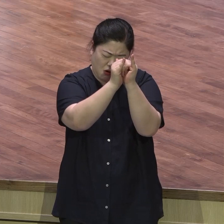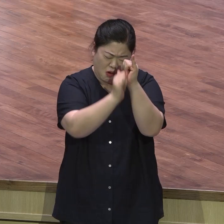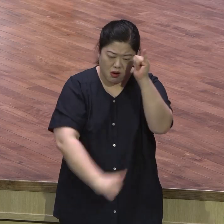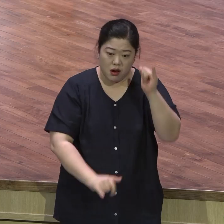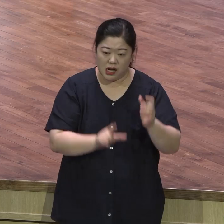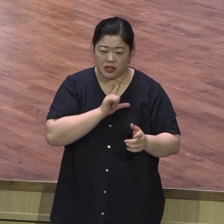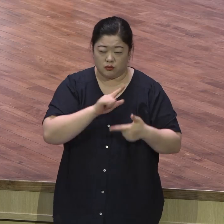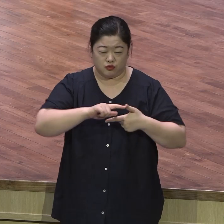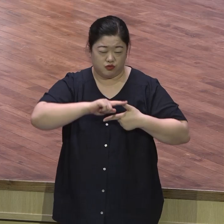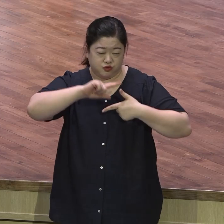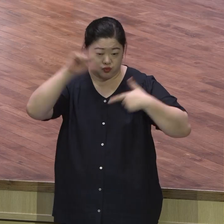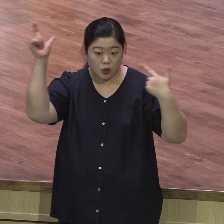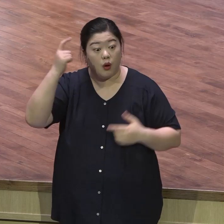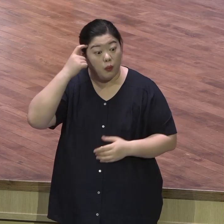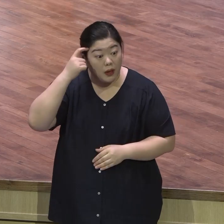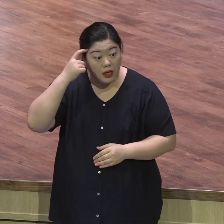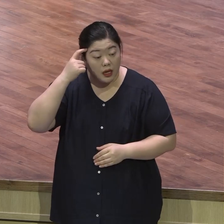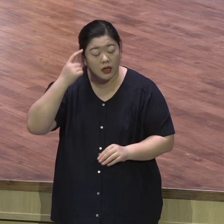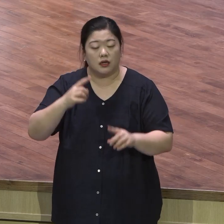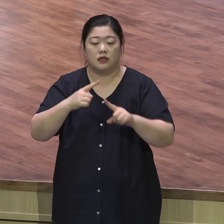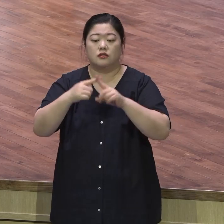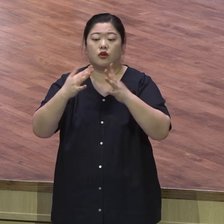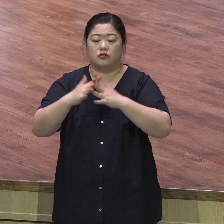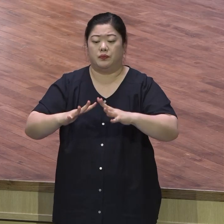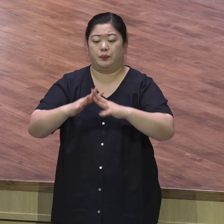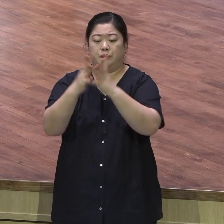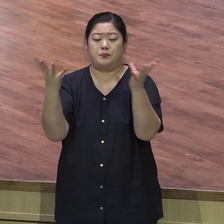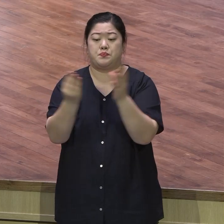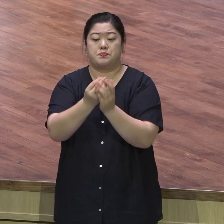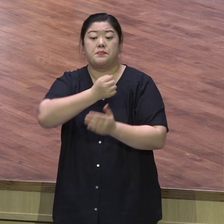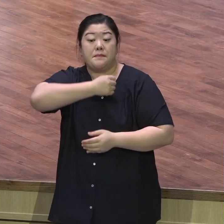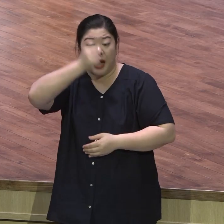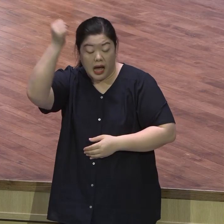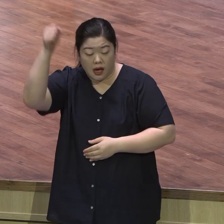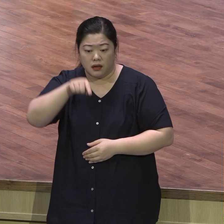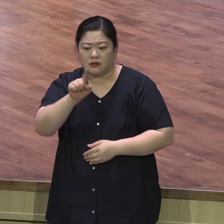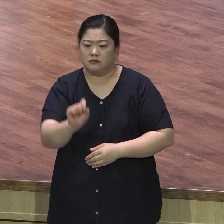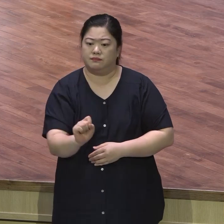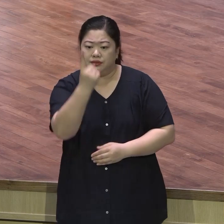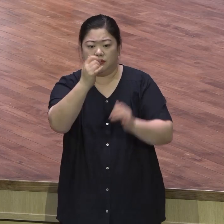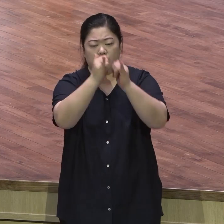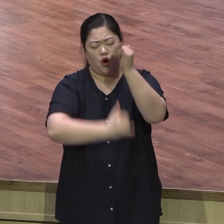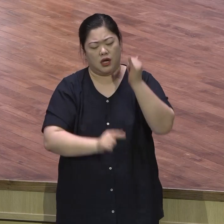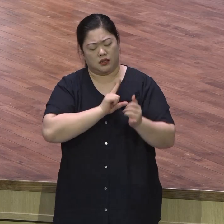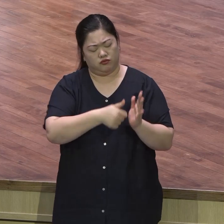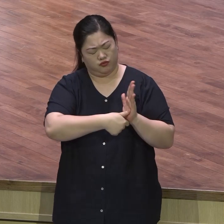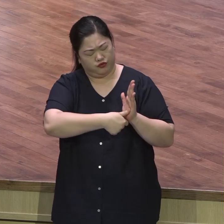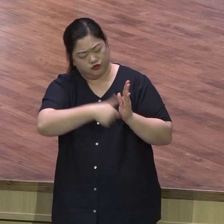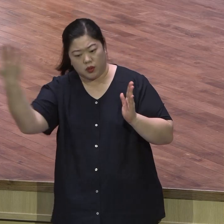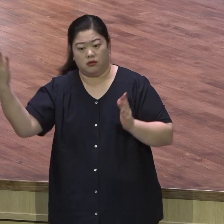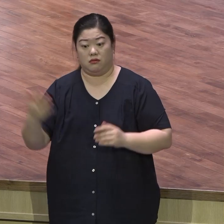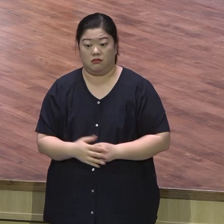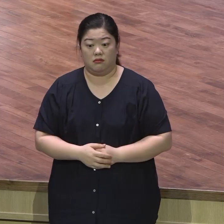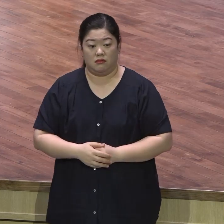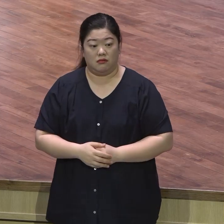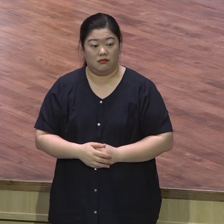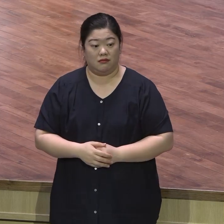인물이 되었을 정도로 축복을 받았어요. 성전하는 지은 것 같아요. 연계 모든 성도들